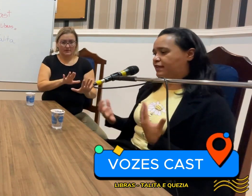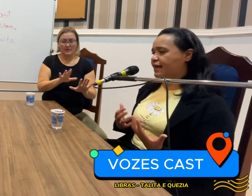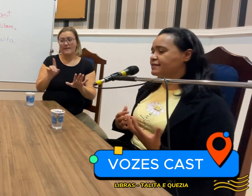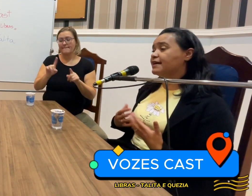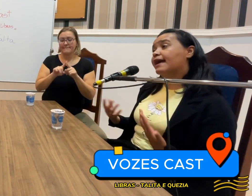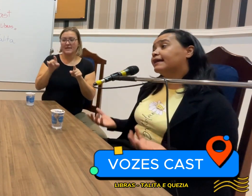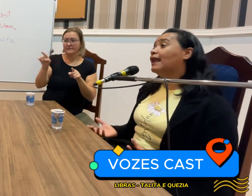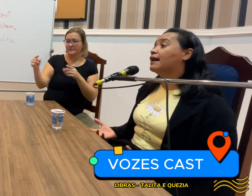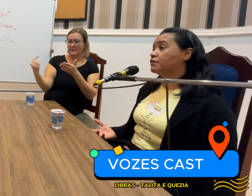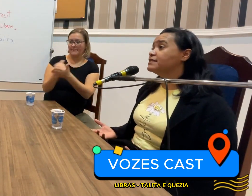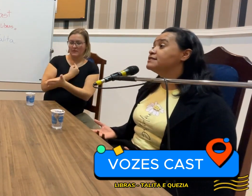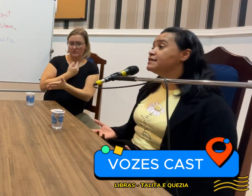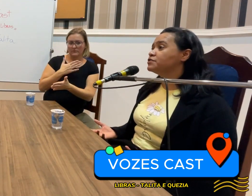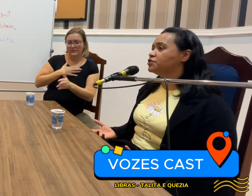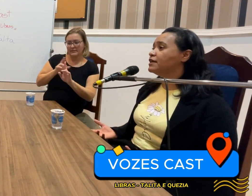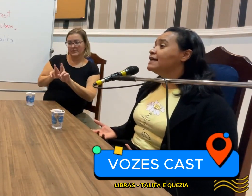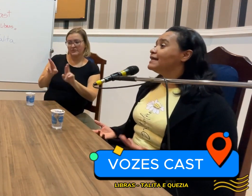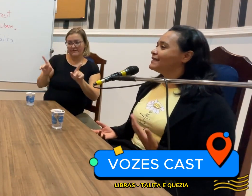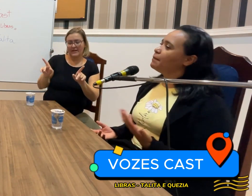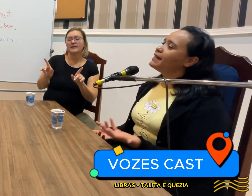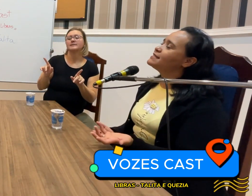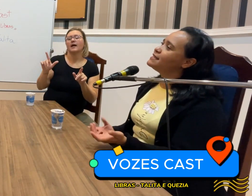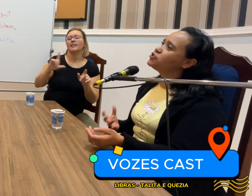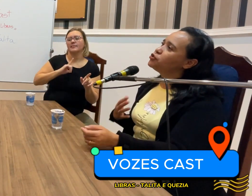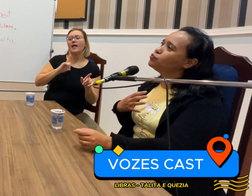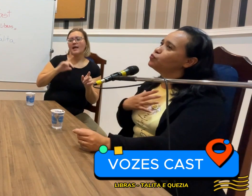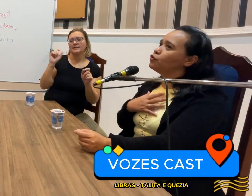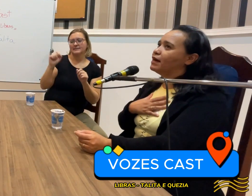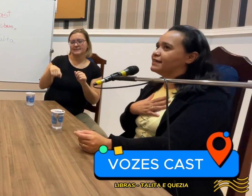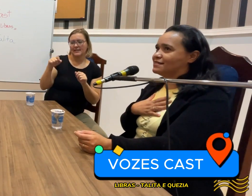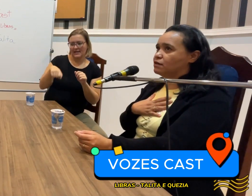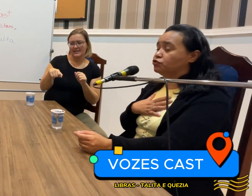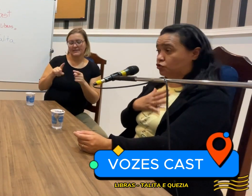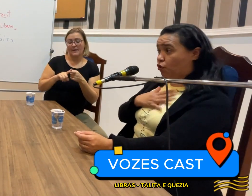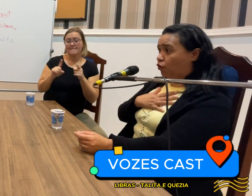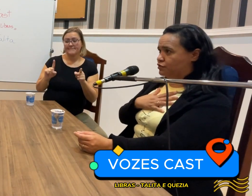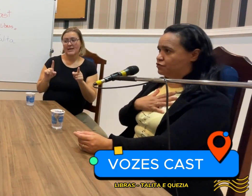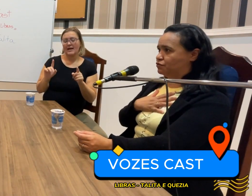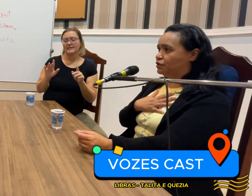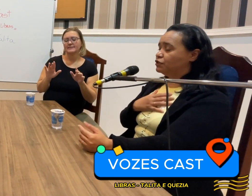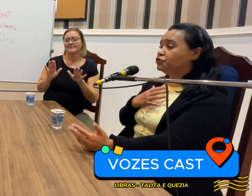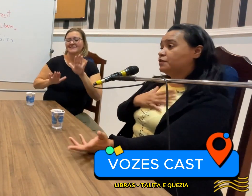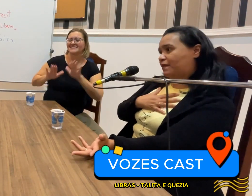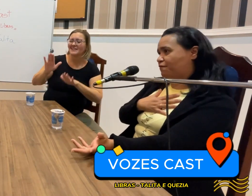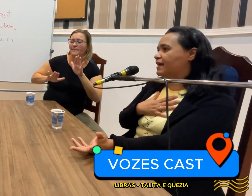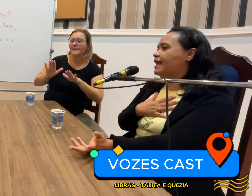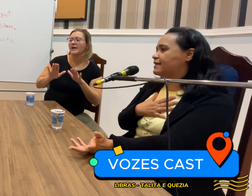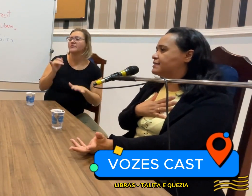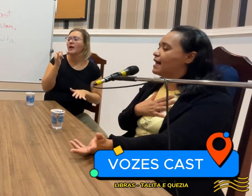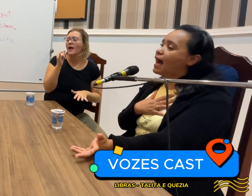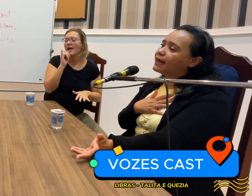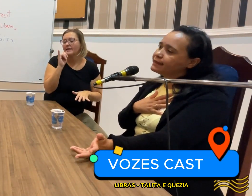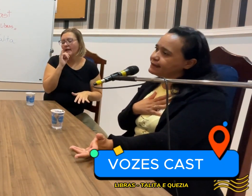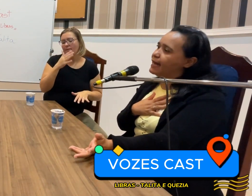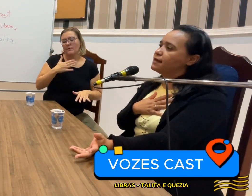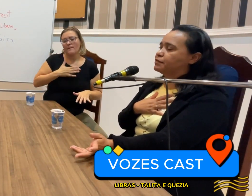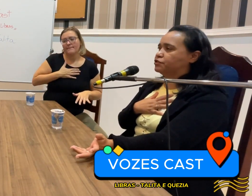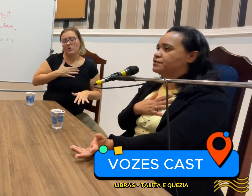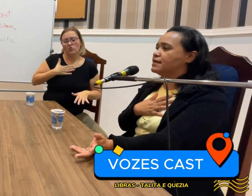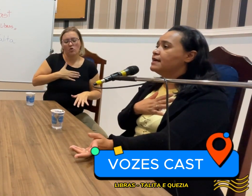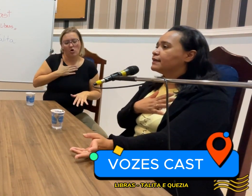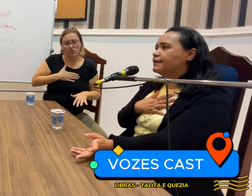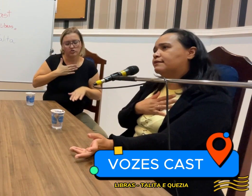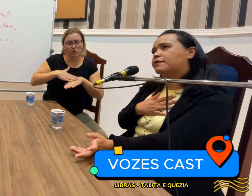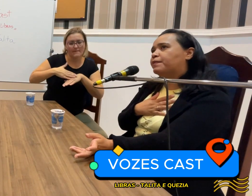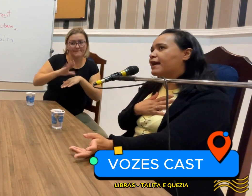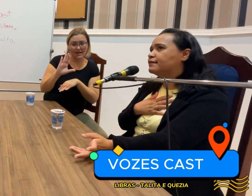dessa diferença, é claro que existe. E também existe uma questão de gosto, de preferência. Há